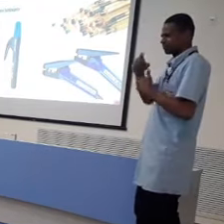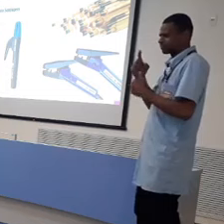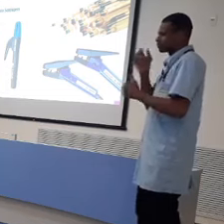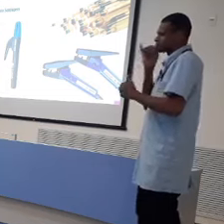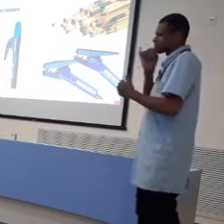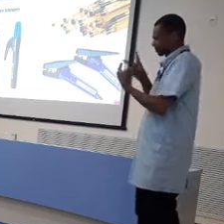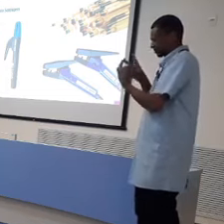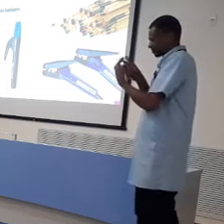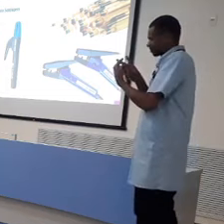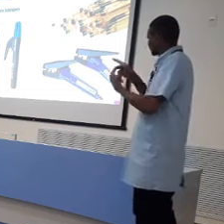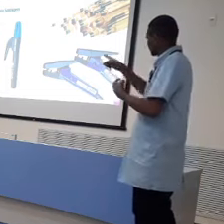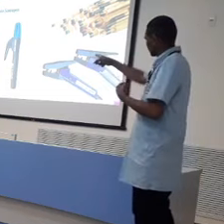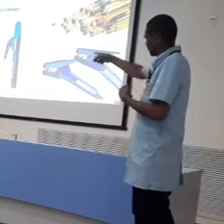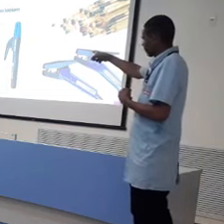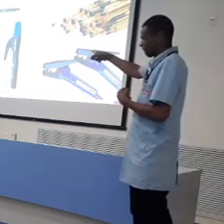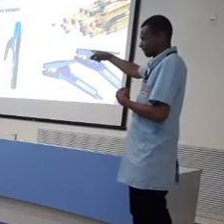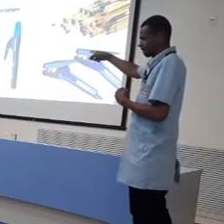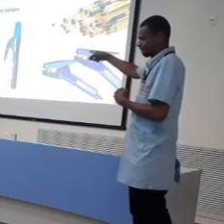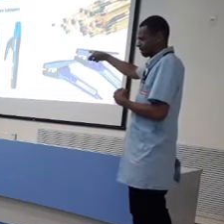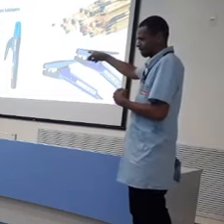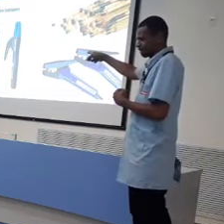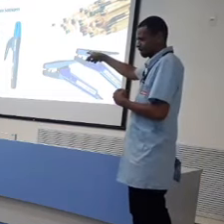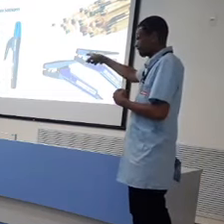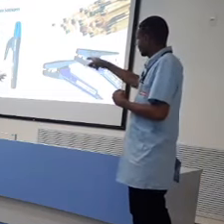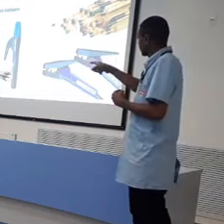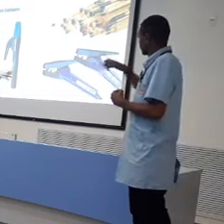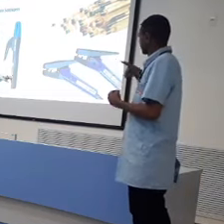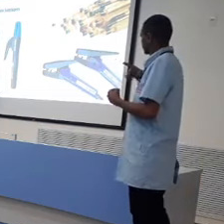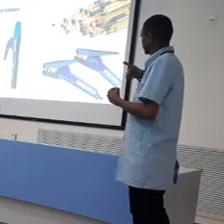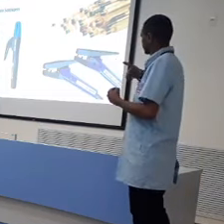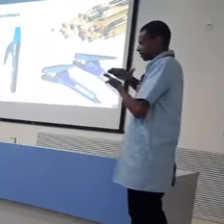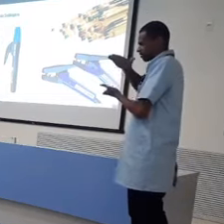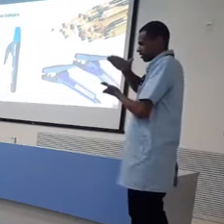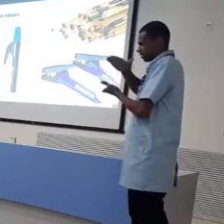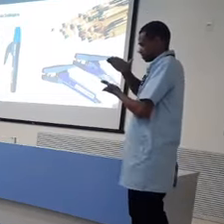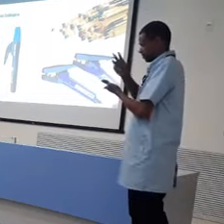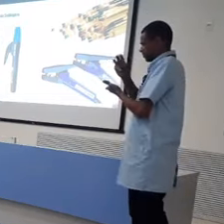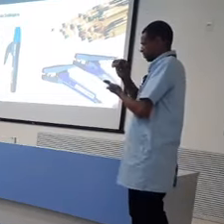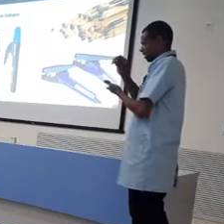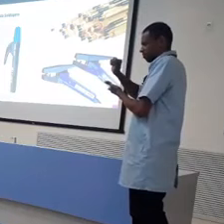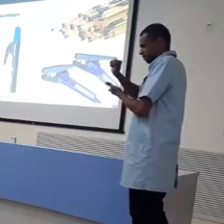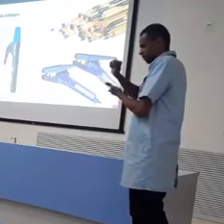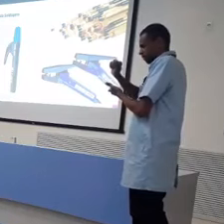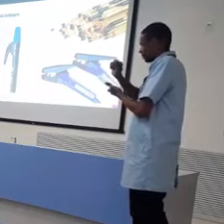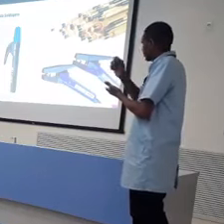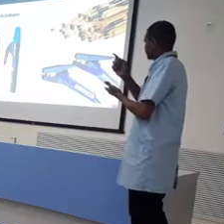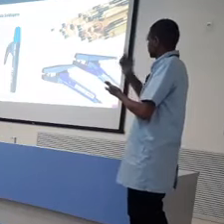Porta-eletrodo. Aí tem um porta-eletrodo lá de 300, tem um porta-eletrodo de 500 amperes.